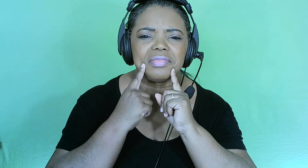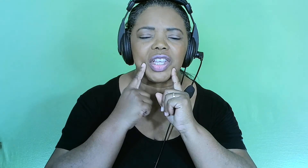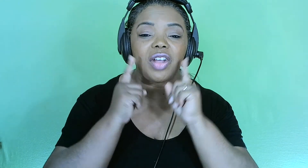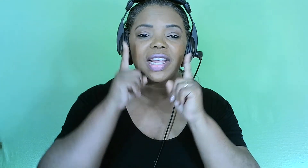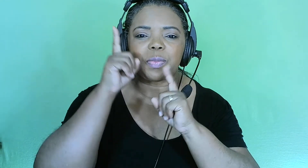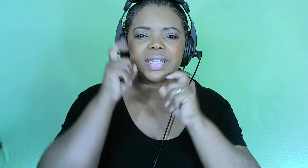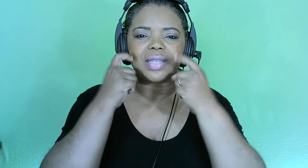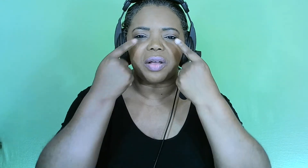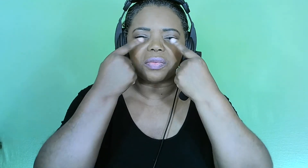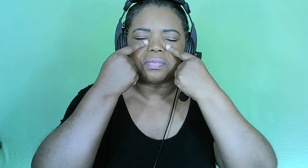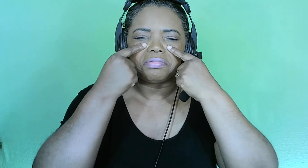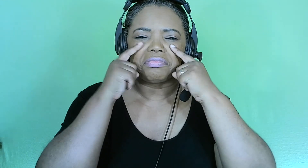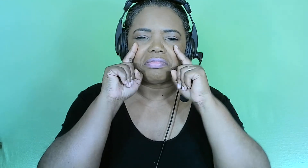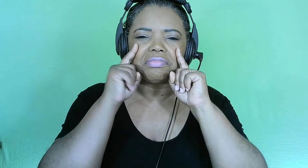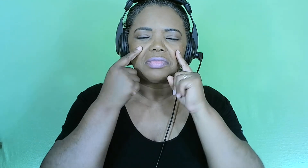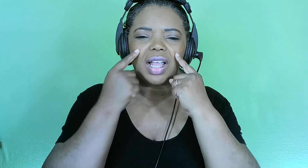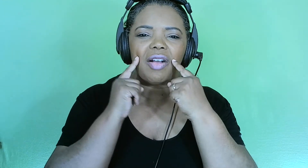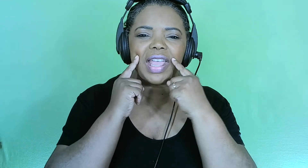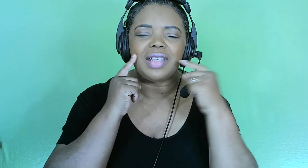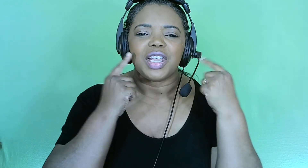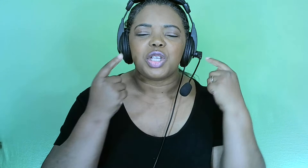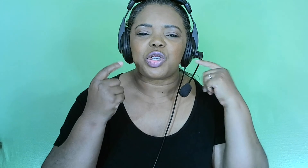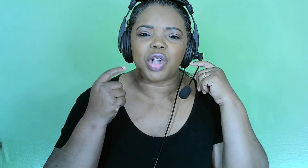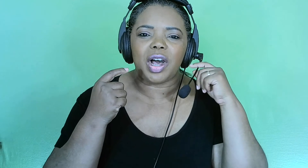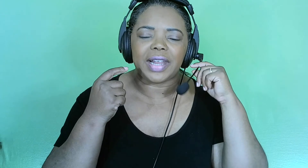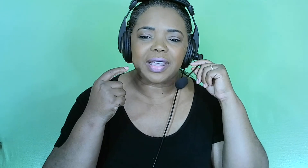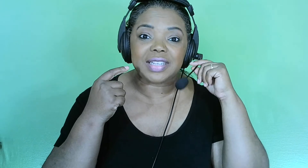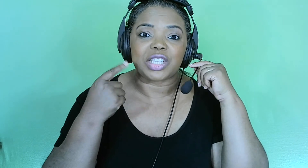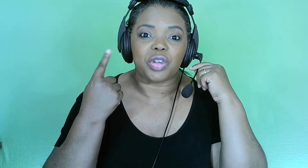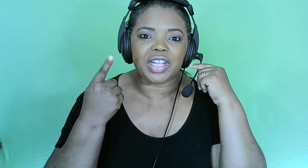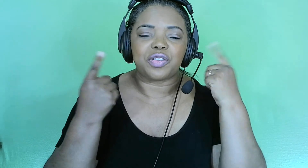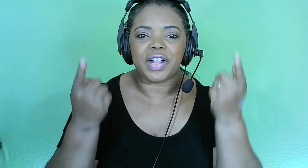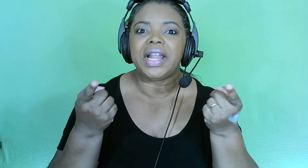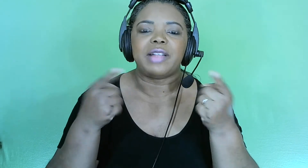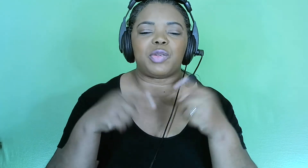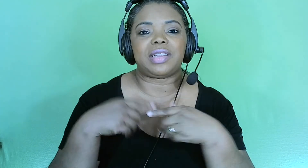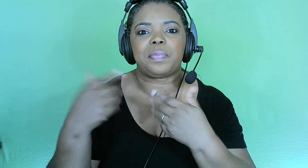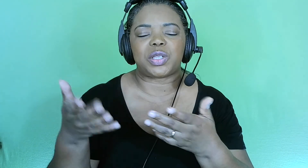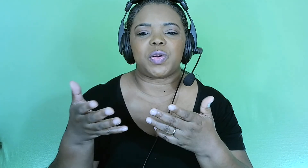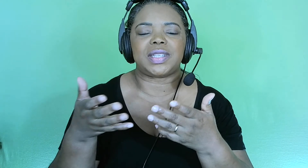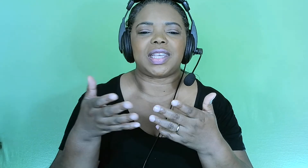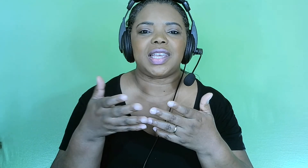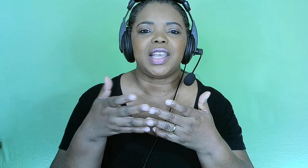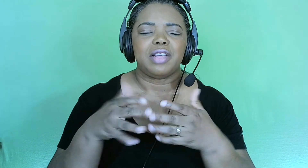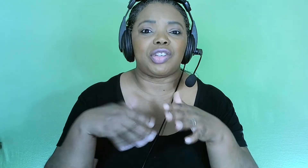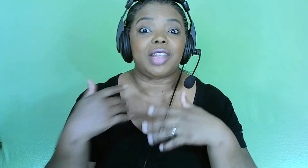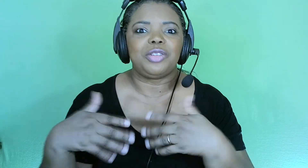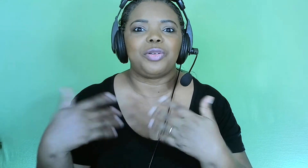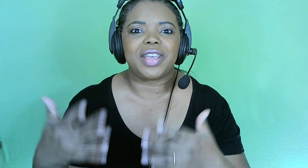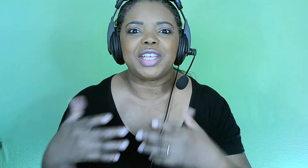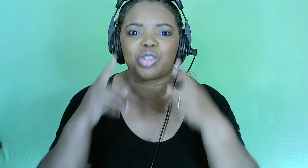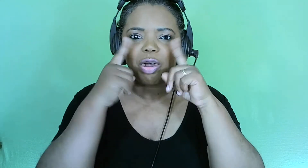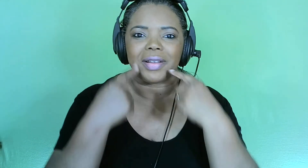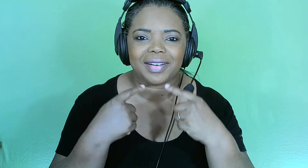E olha a expressão. Alguém chora, que está chorando de verdade, porque tem pessoas que de tanto rir chora,